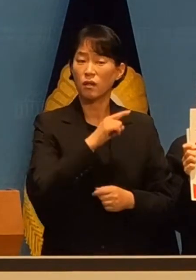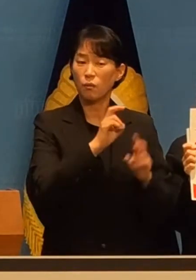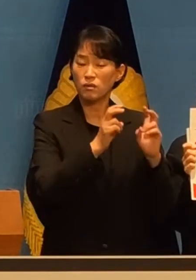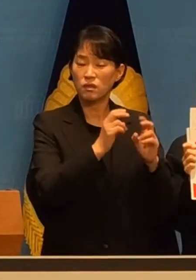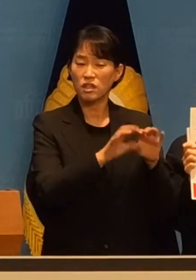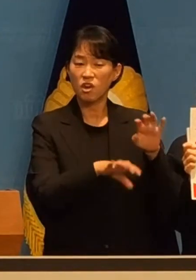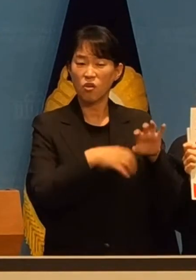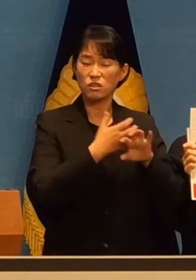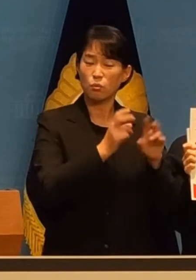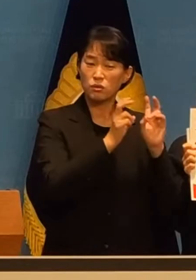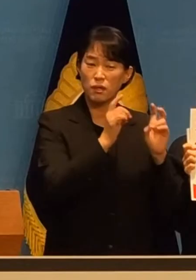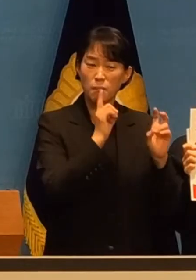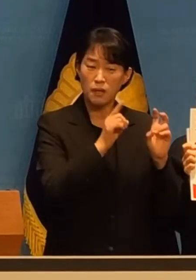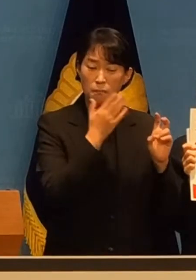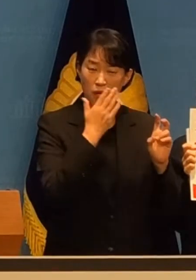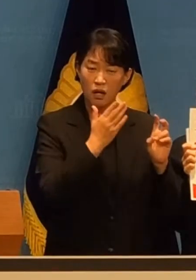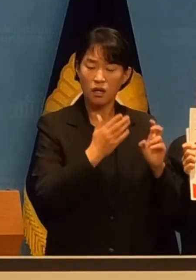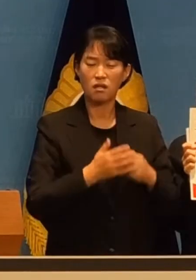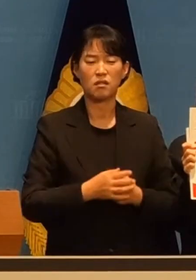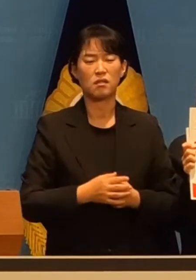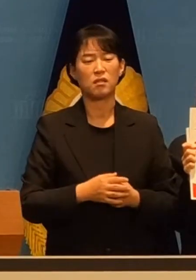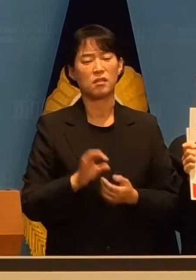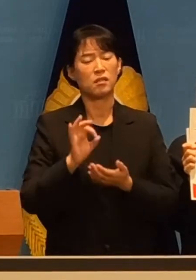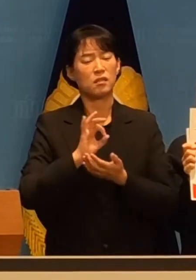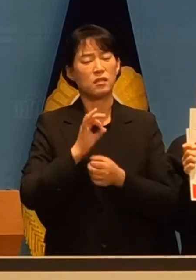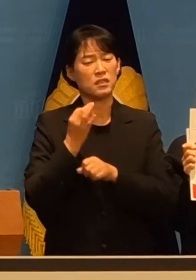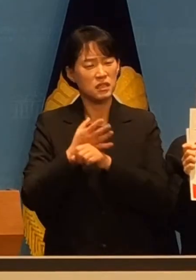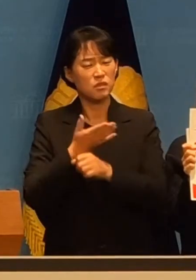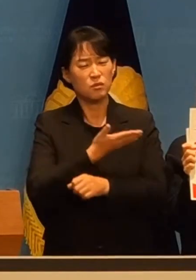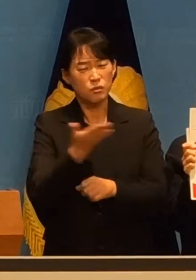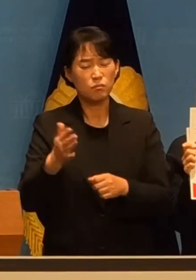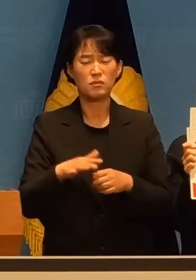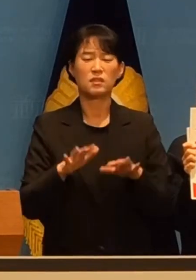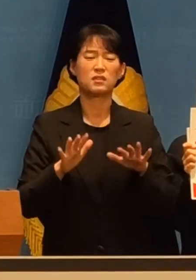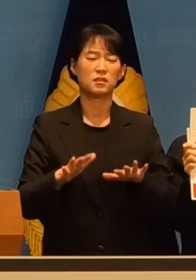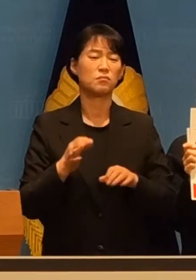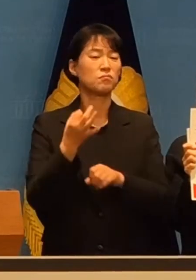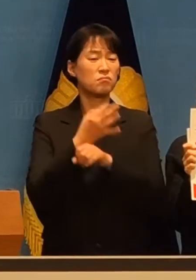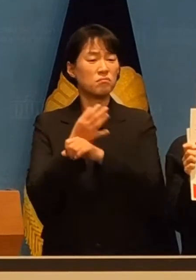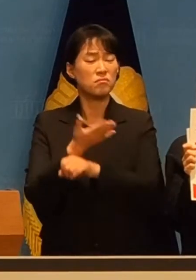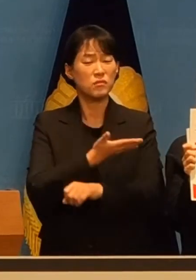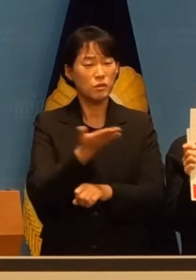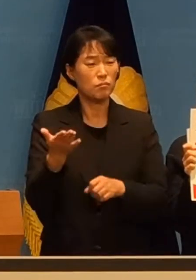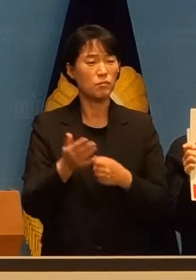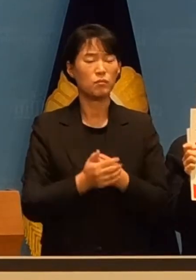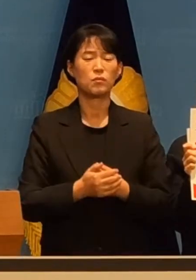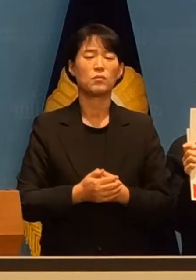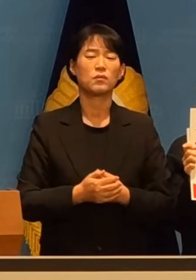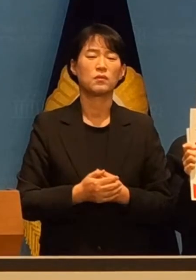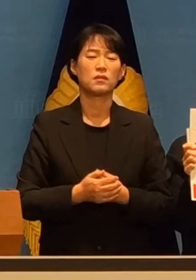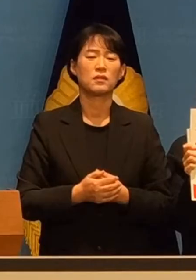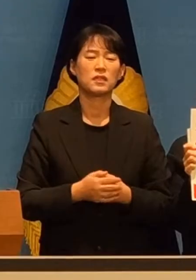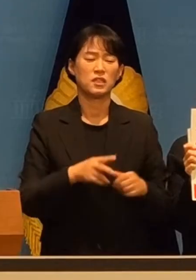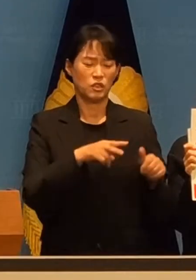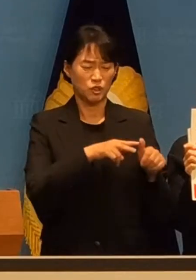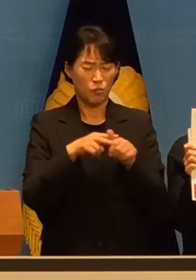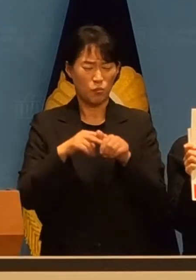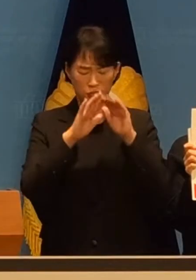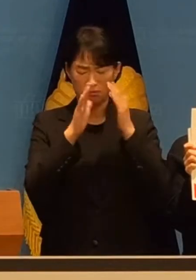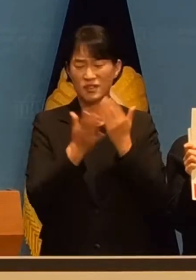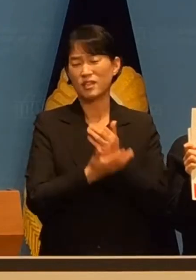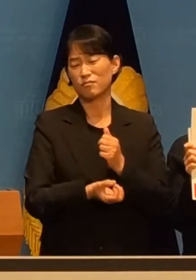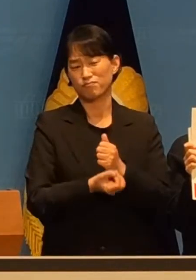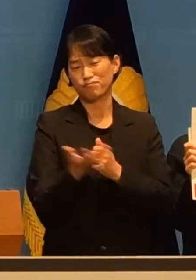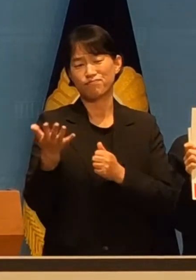혁신기업이라고 말할 수 있습니까? 소비자 여러분, 이제 소비자 여러분들의 정보까지 탈탈 털려나갔습니다.